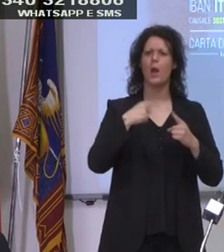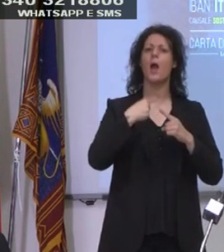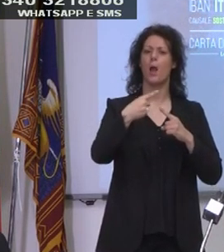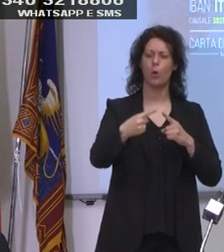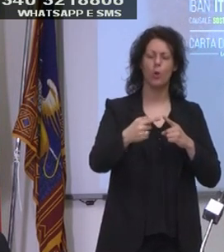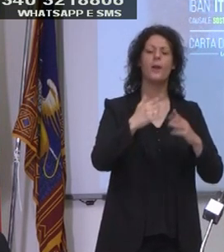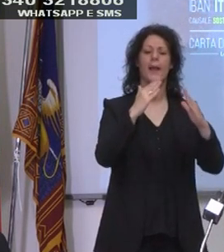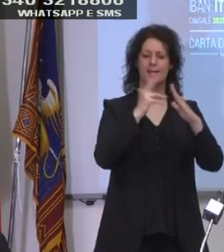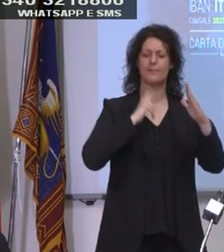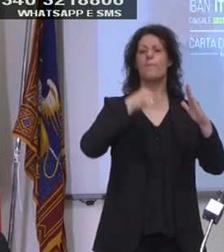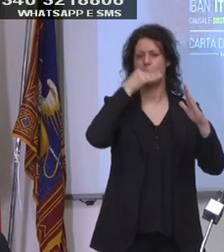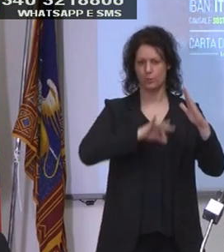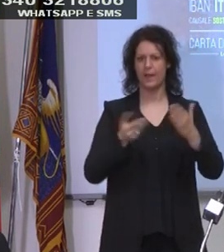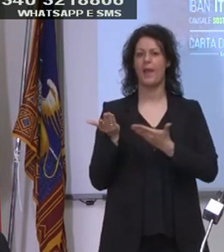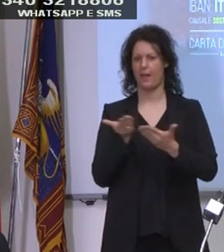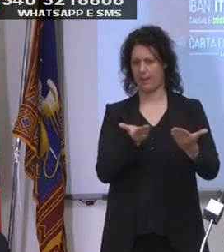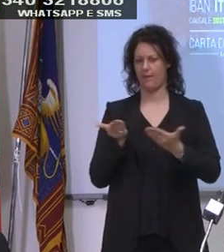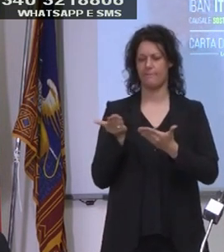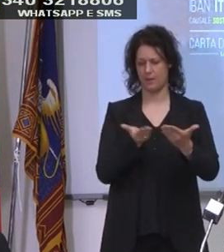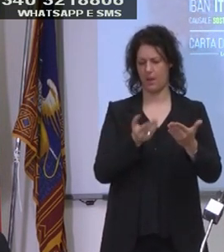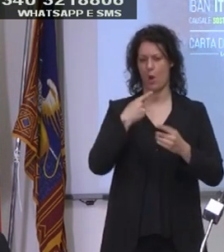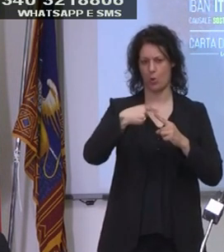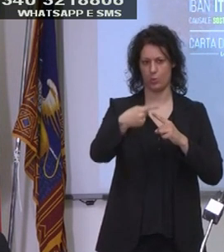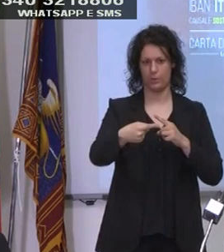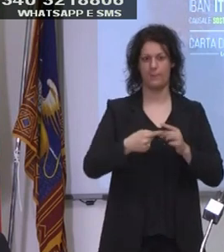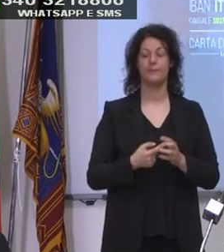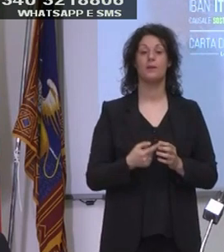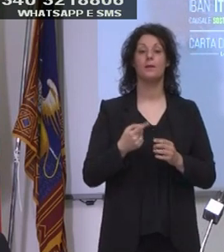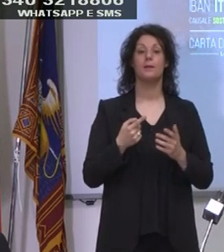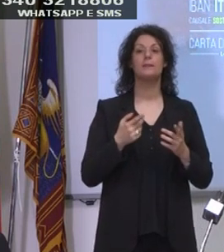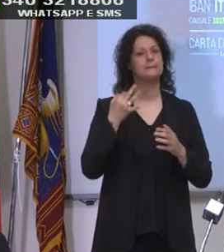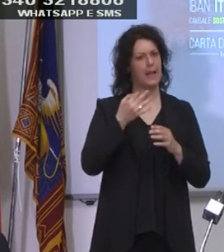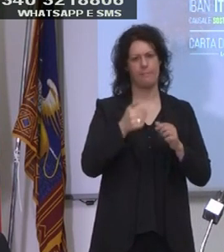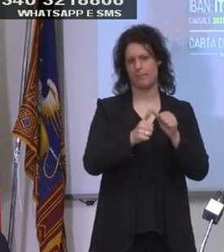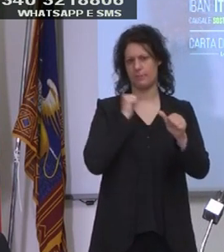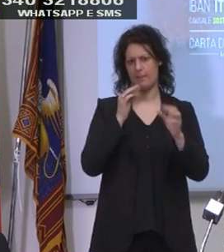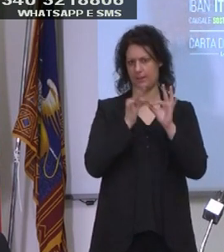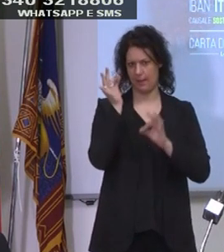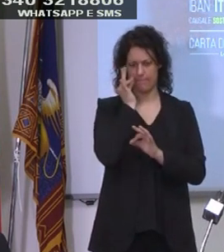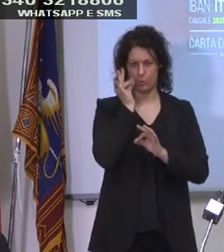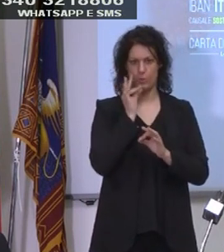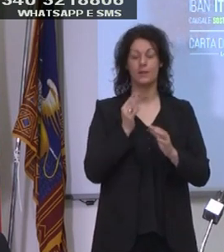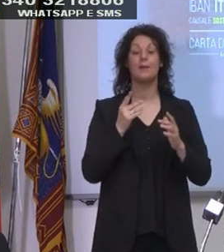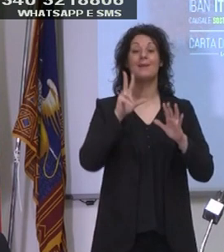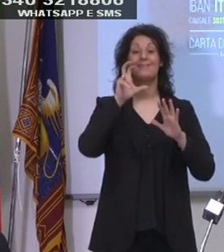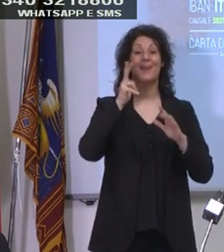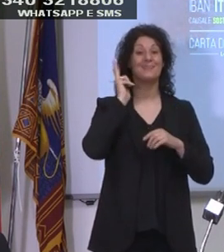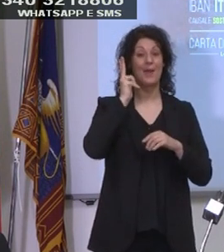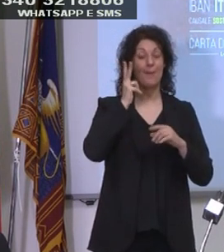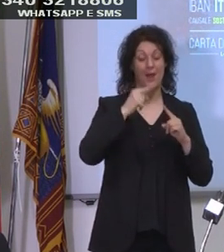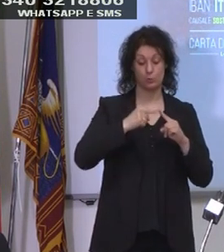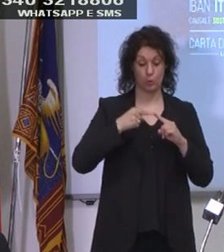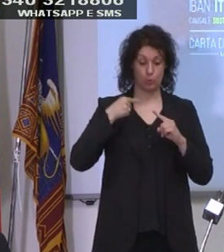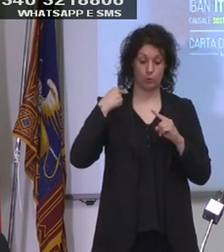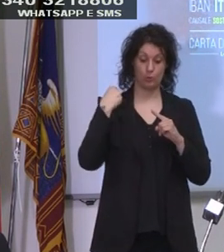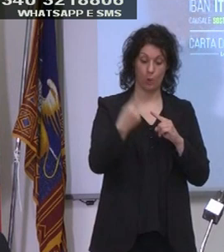potevano ancora ricevere. Noi abbiamo mandato una con il tampone, sempre previo tampone, sì. Dal 30 marzo, e quindi mi